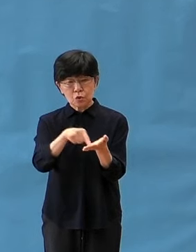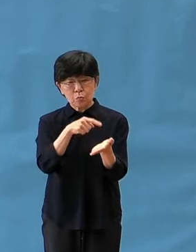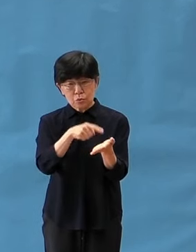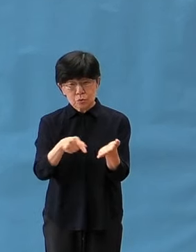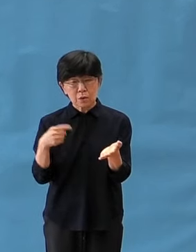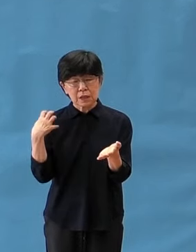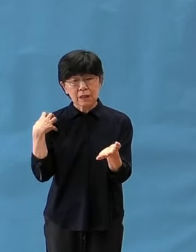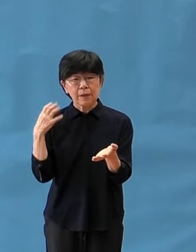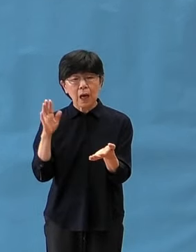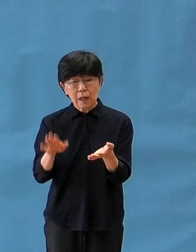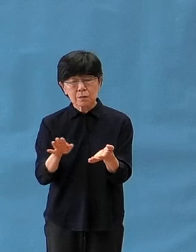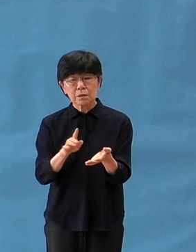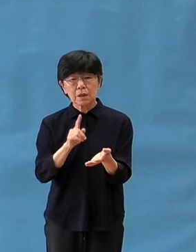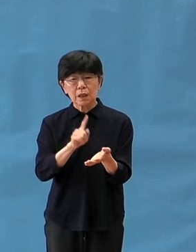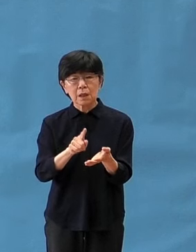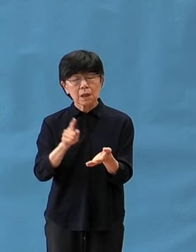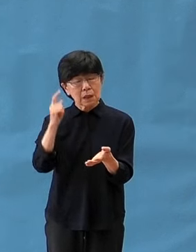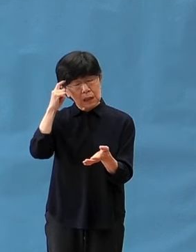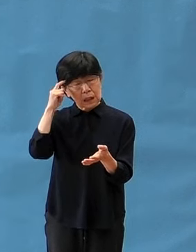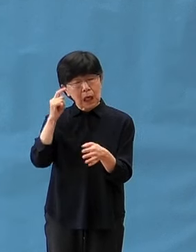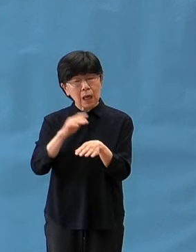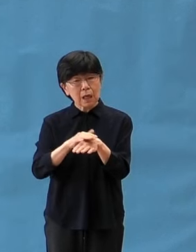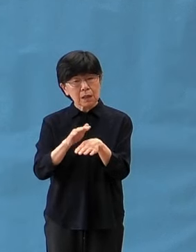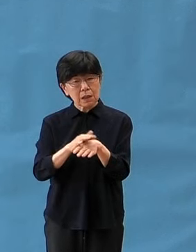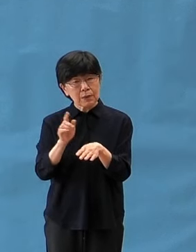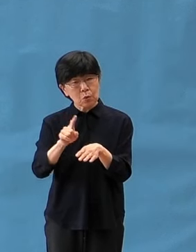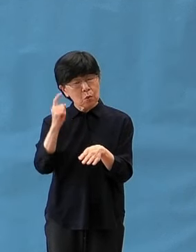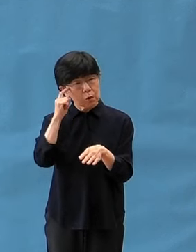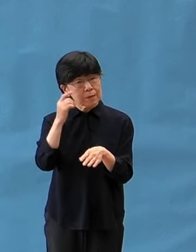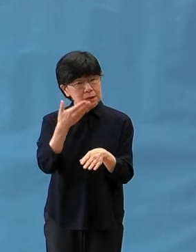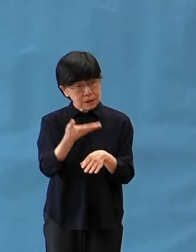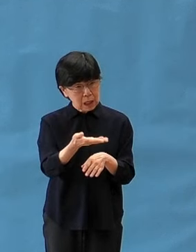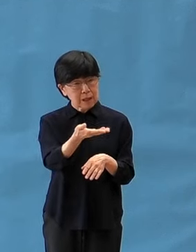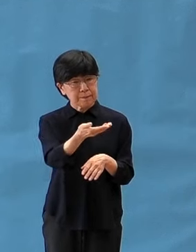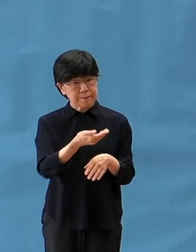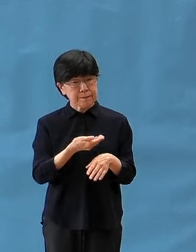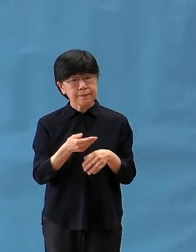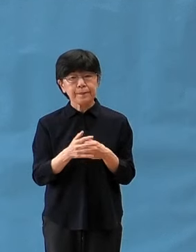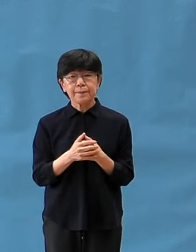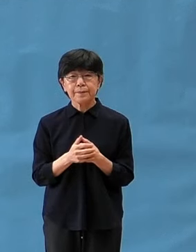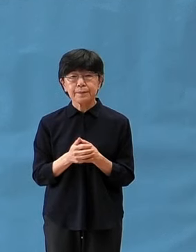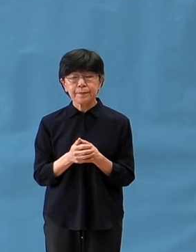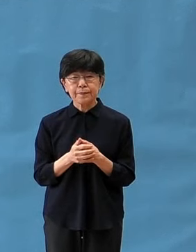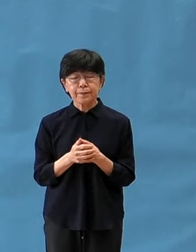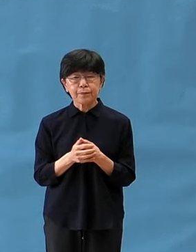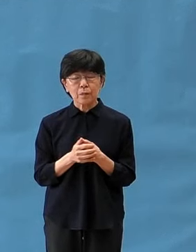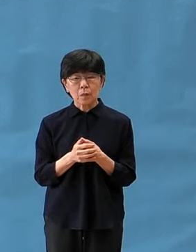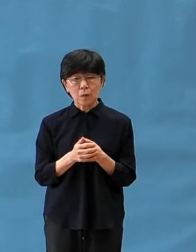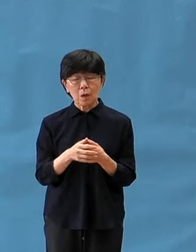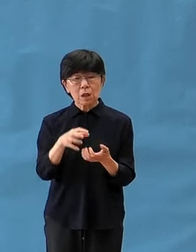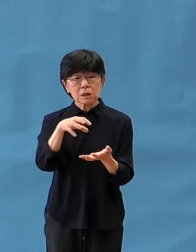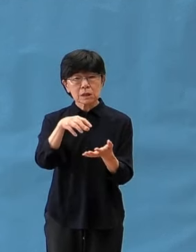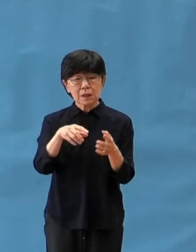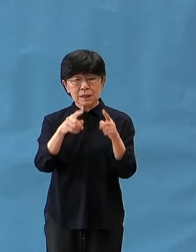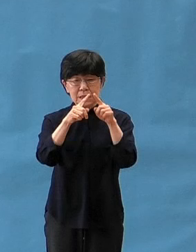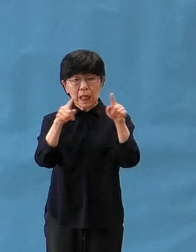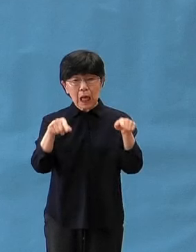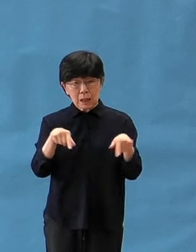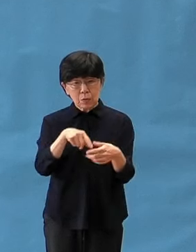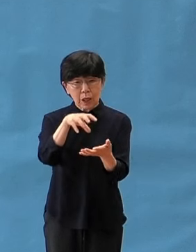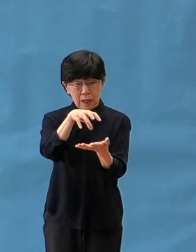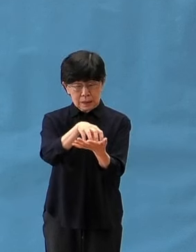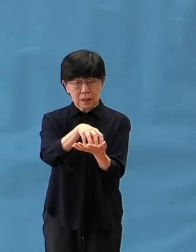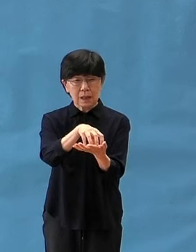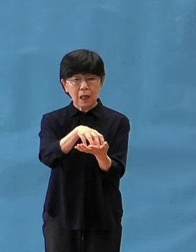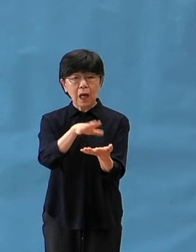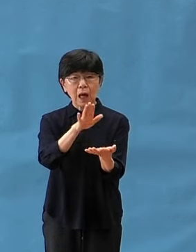したいと思います。 論調というか 請願の中にそういうことを書いている人、まあ、書かれ